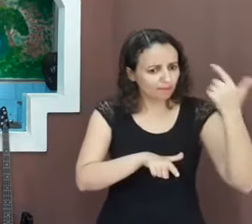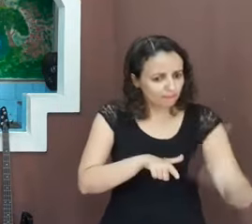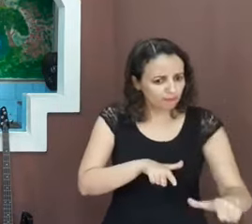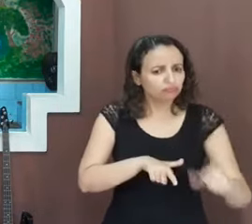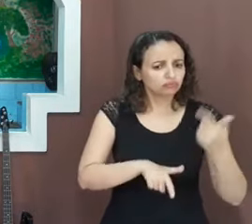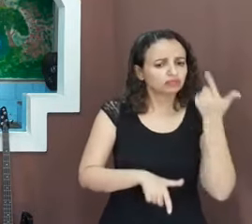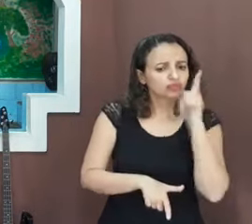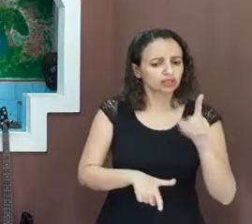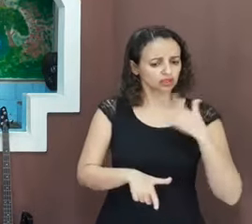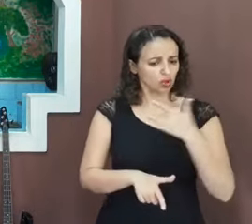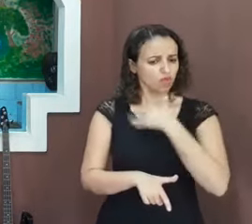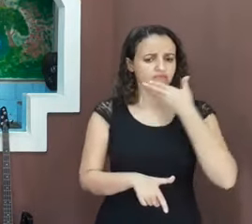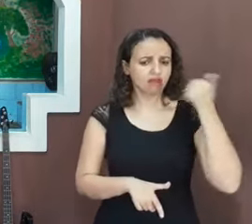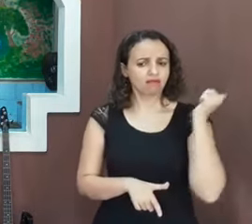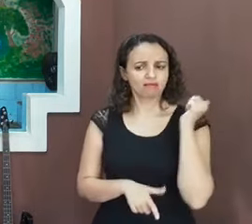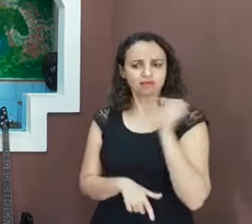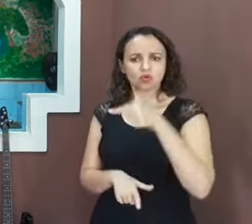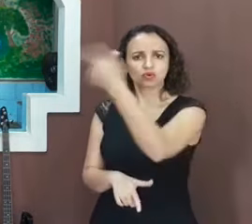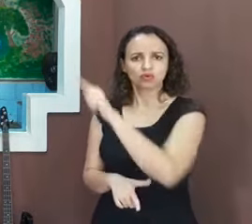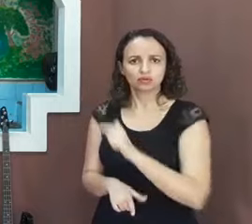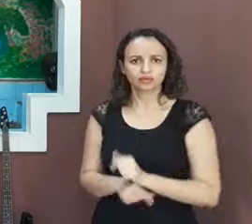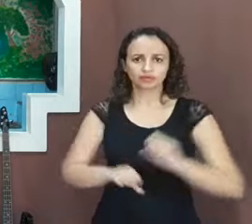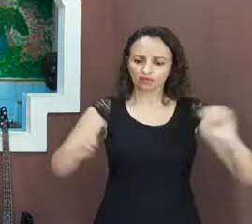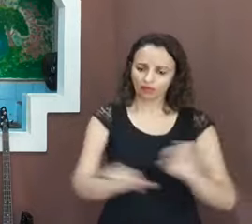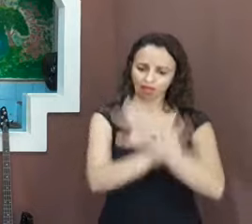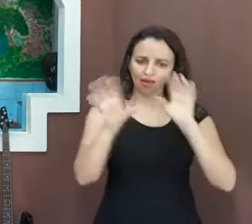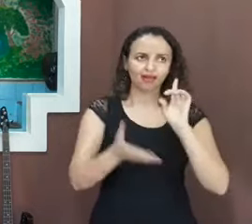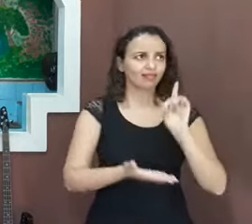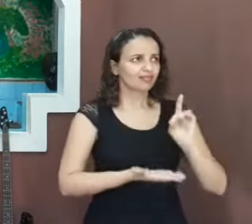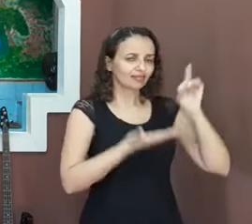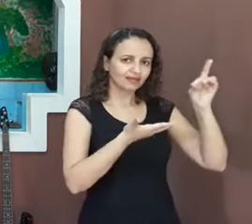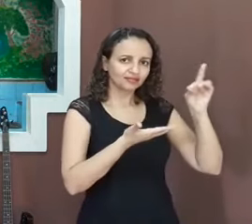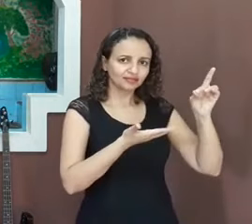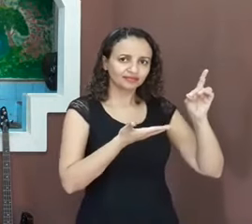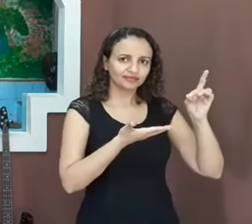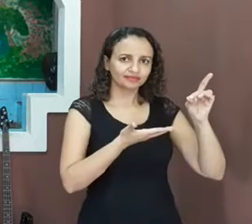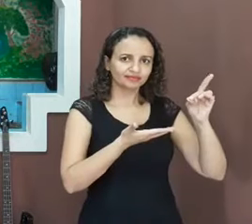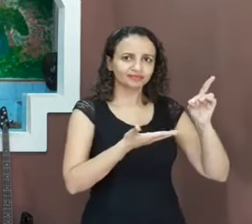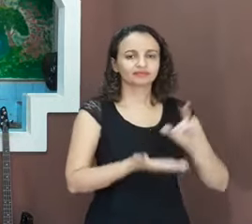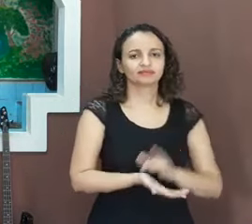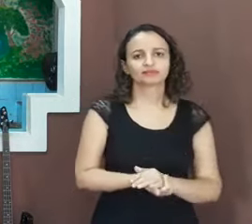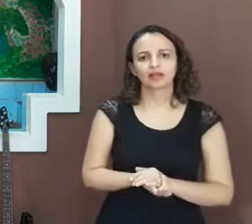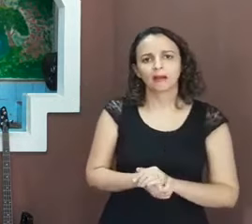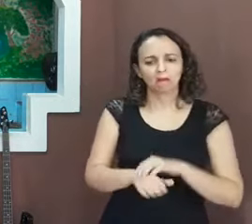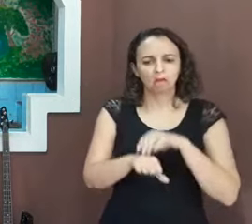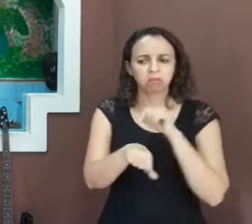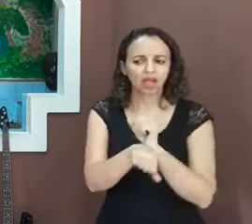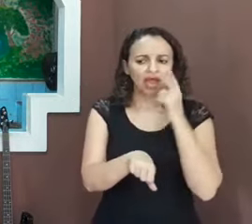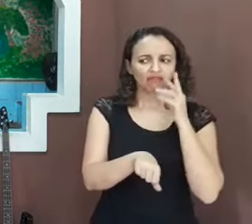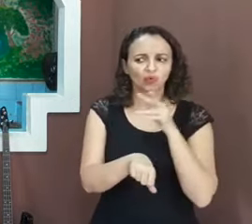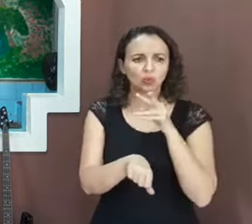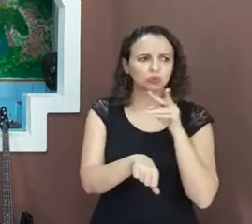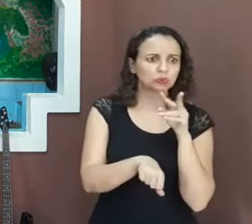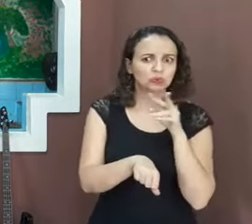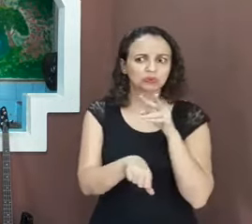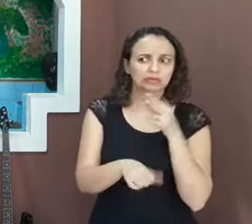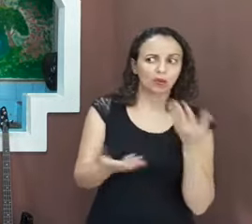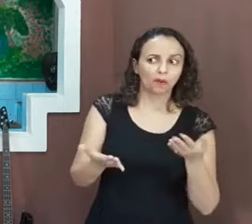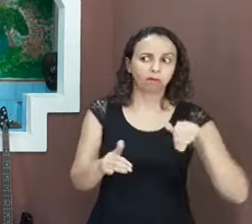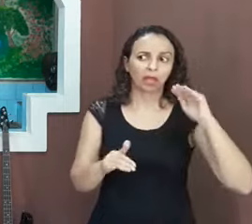condições. Louvado seja Deus. Glória a Deus, aleluia. Né? Para com isso. Mas aí é o que a Bíblia